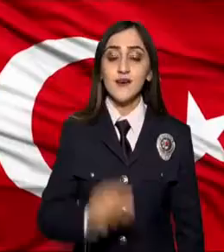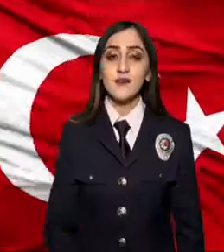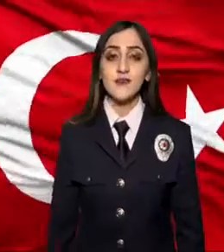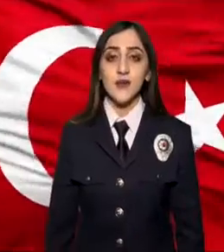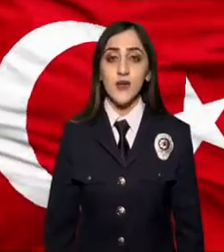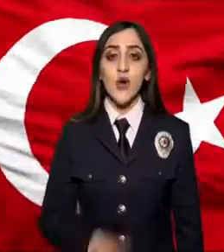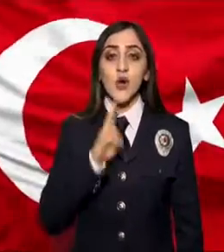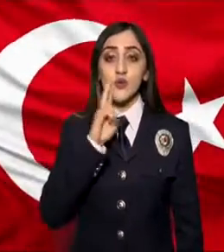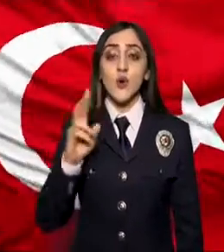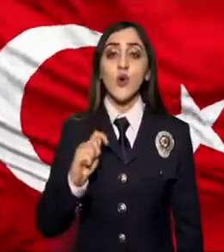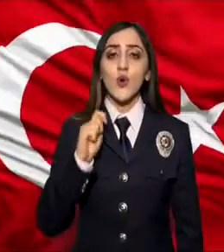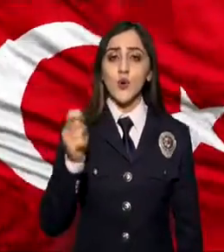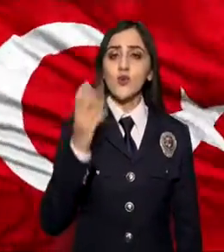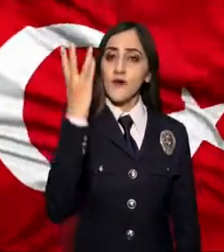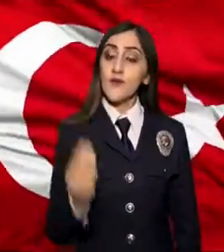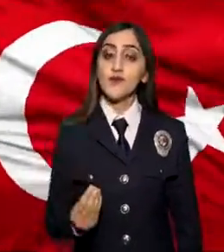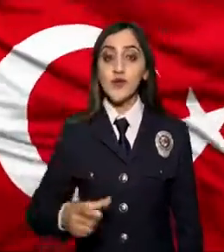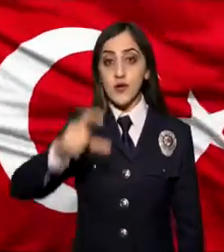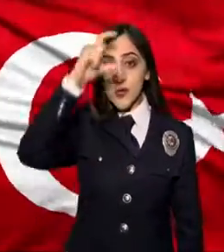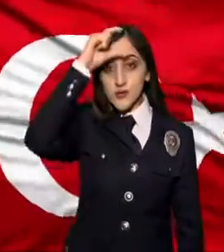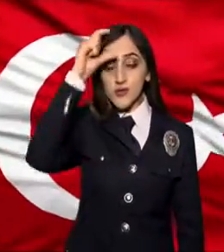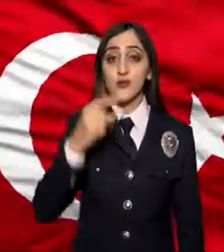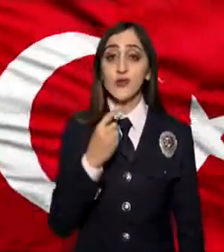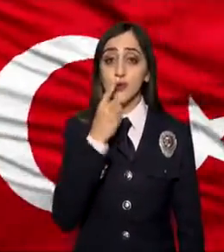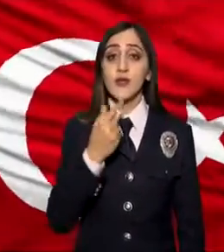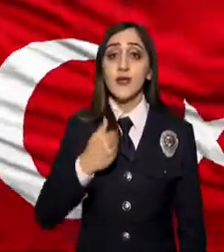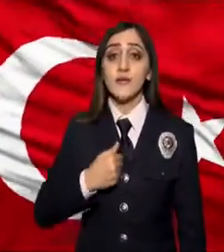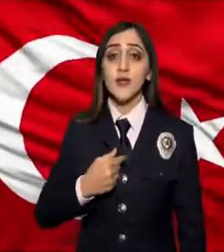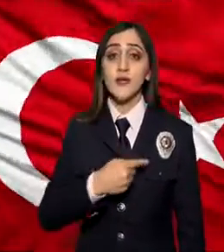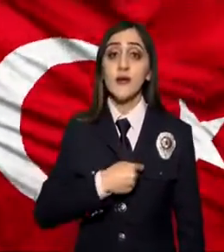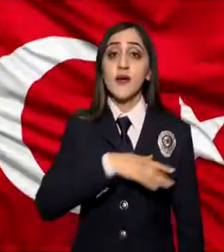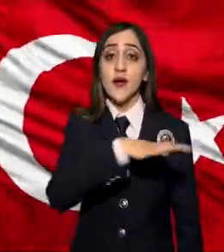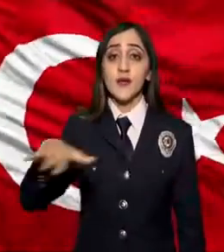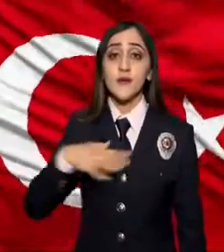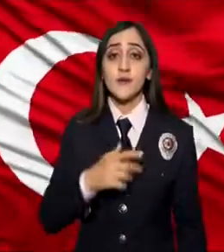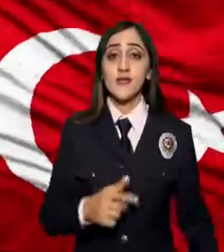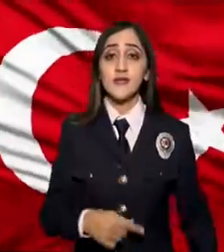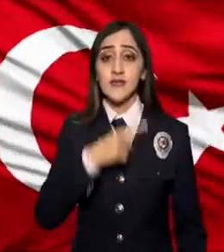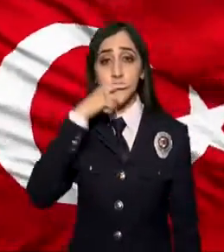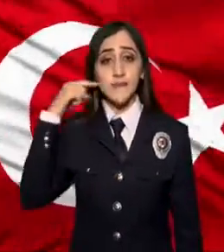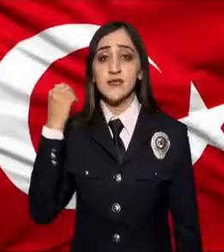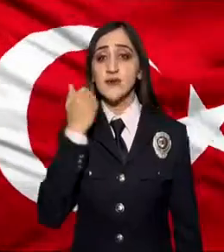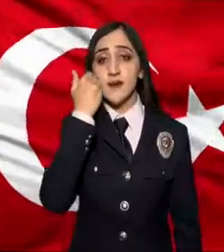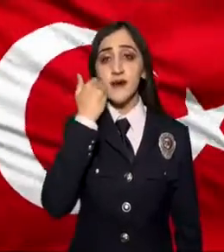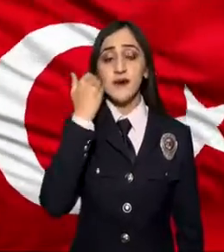az. Sonra olsa da Türkiye'm benim. Kalbimiz kırmızı